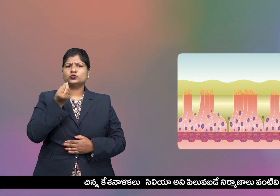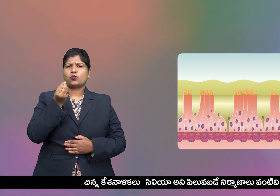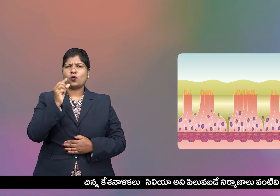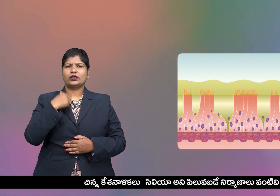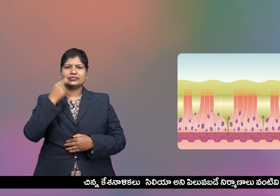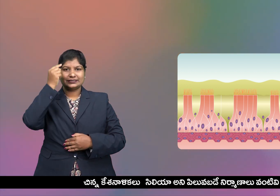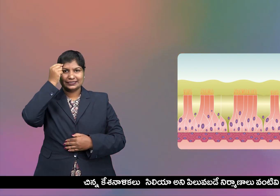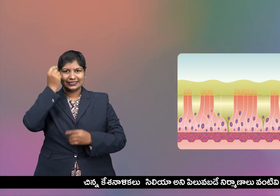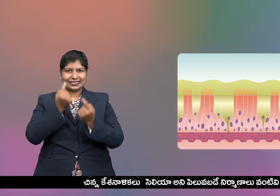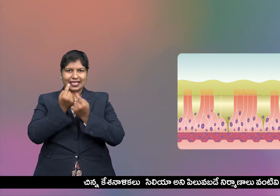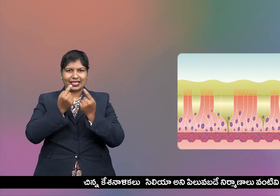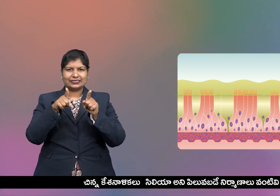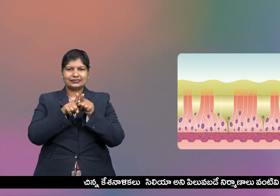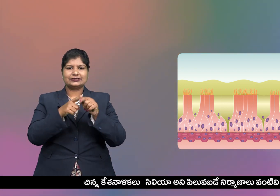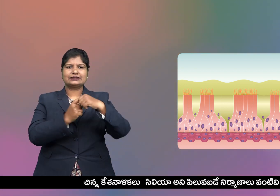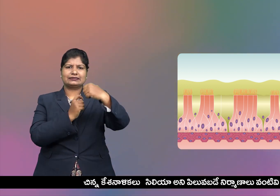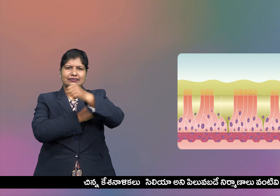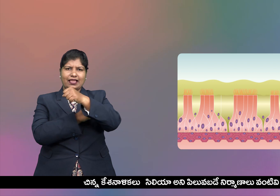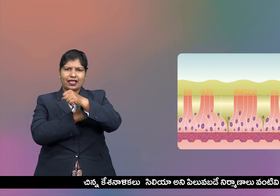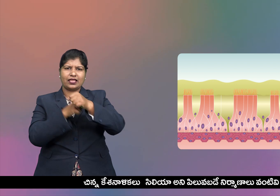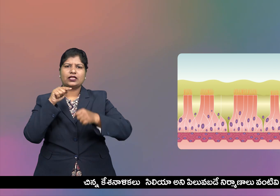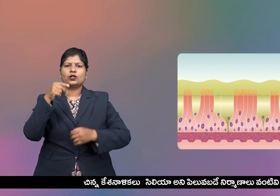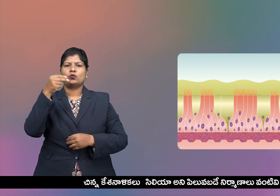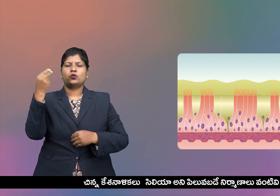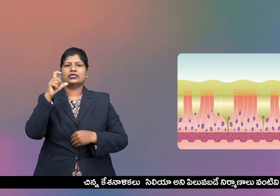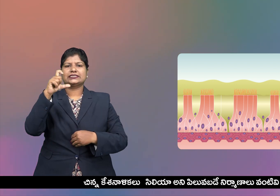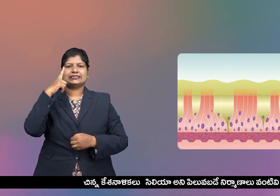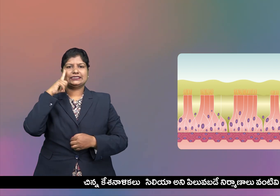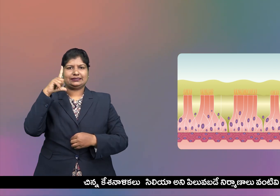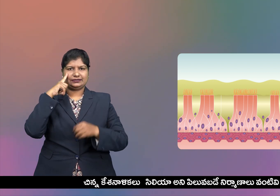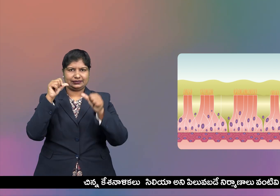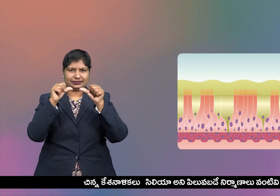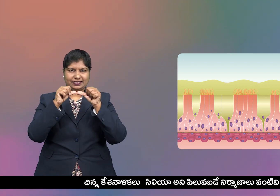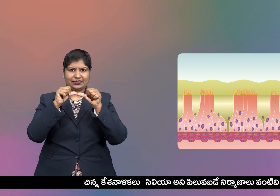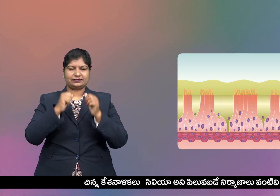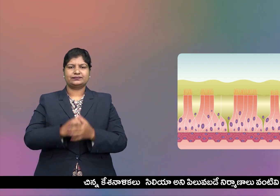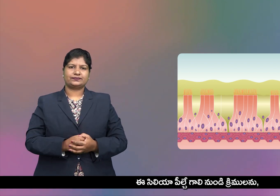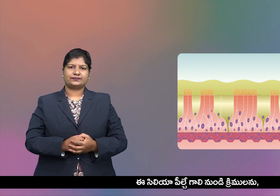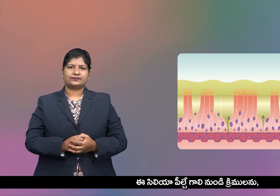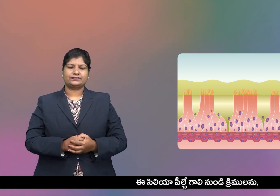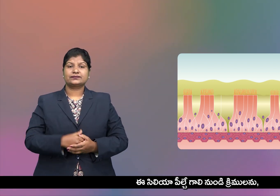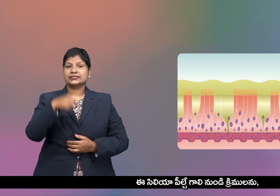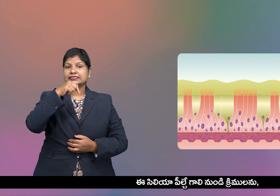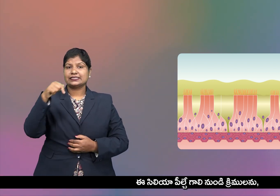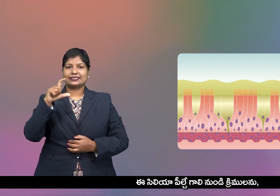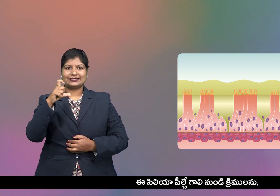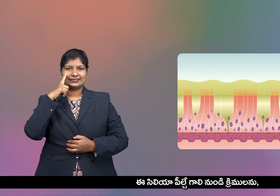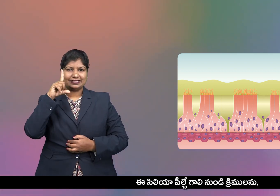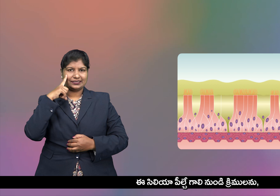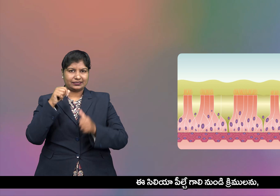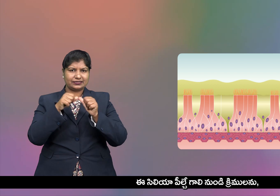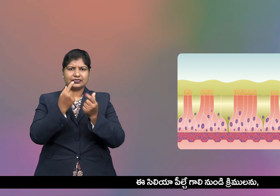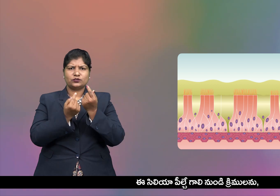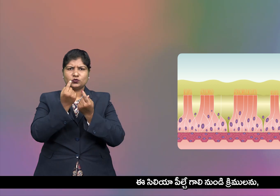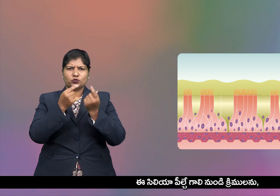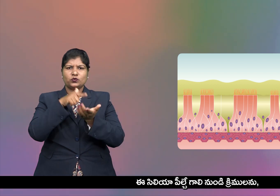చిన్న కేశనాళికలు, సిలియా అని పిలువబడే నిర్మాణాలు వంటివి ఉన్నాయి. ఈ సిలియా పీల్చే